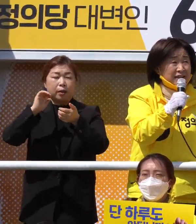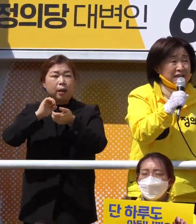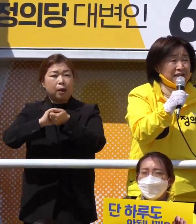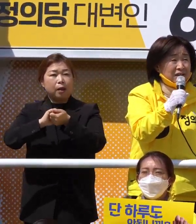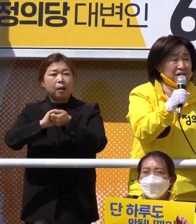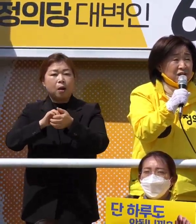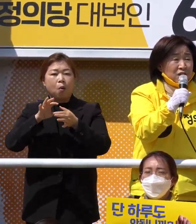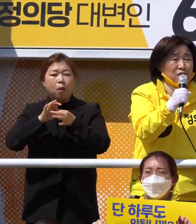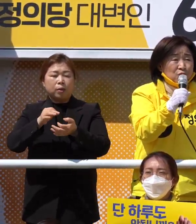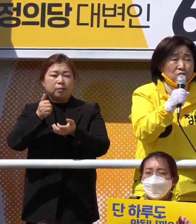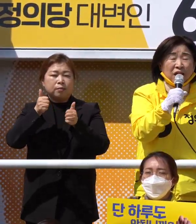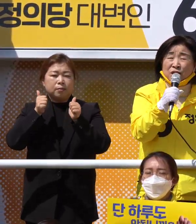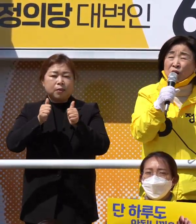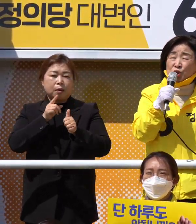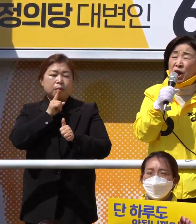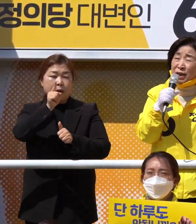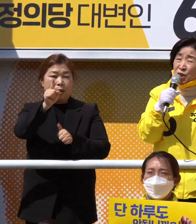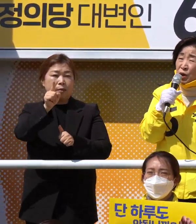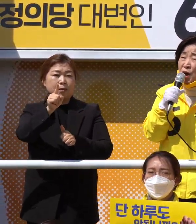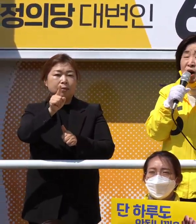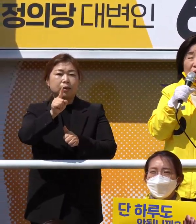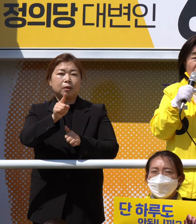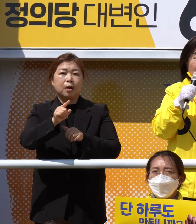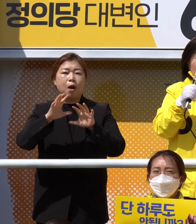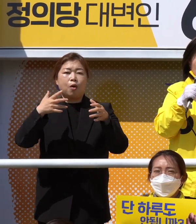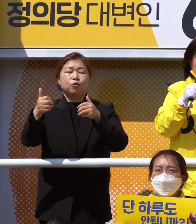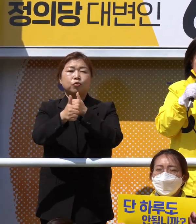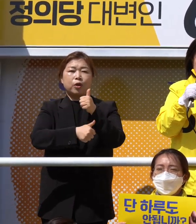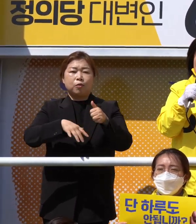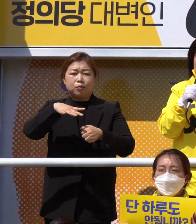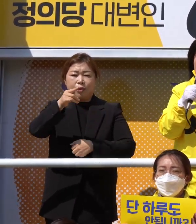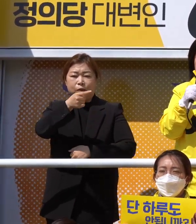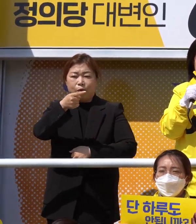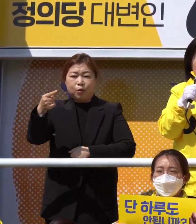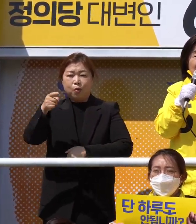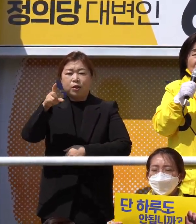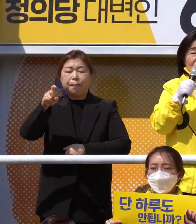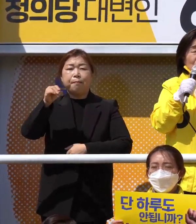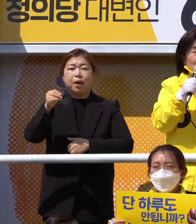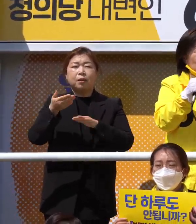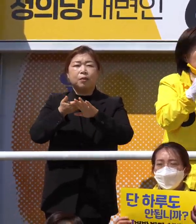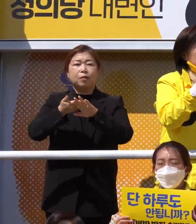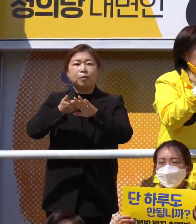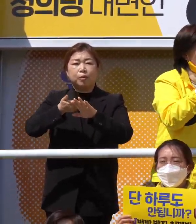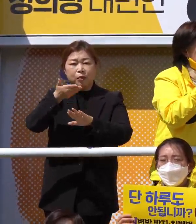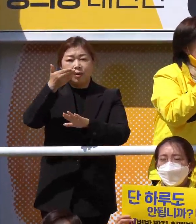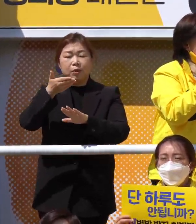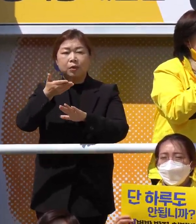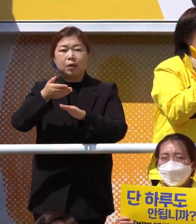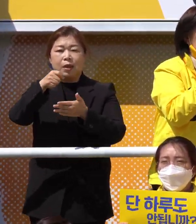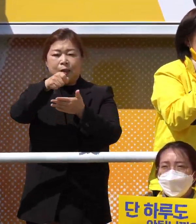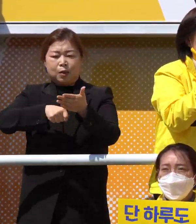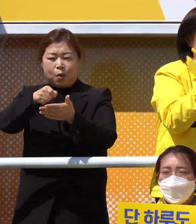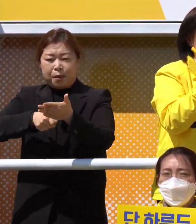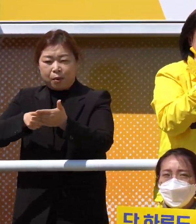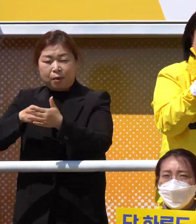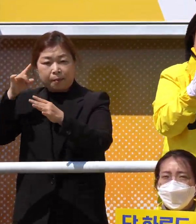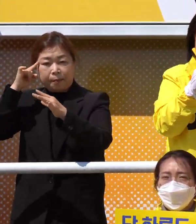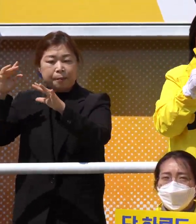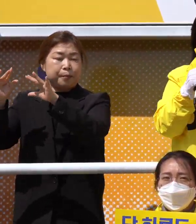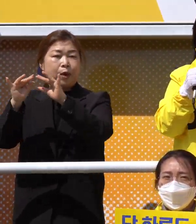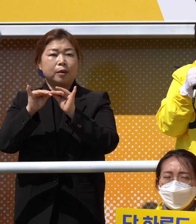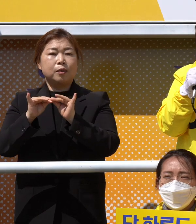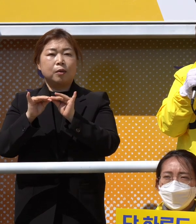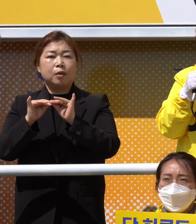했습니다. 국회도 최초로 10만 명의 국민이 서명을 해서